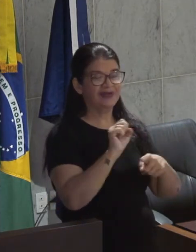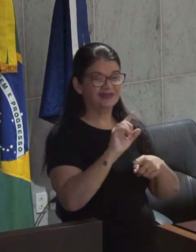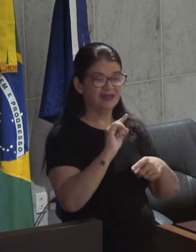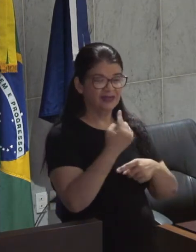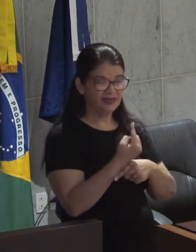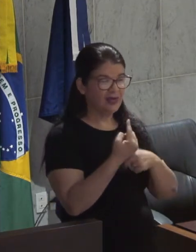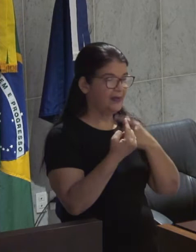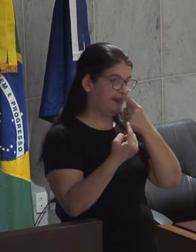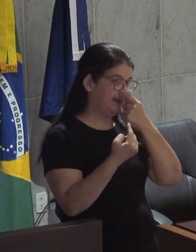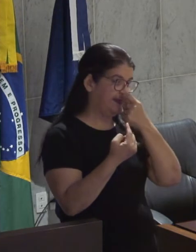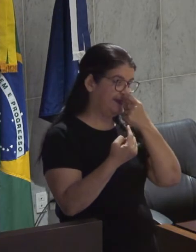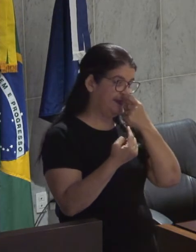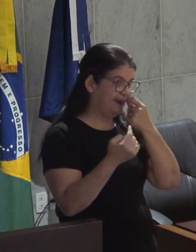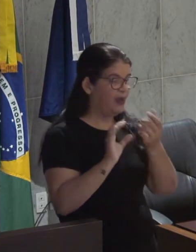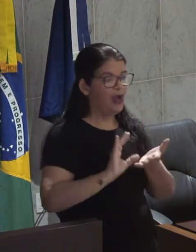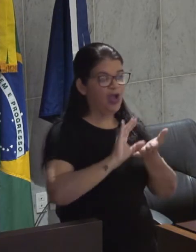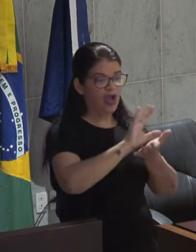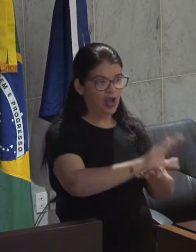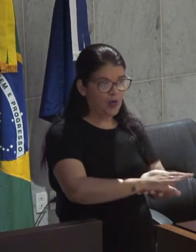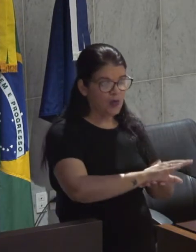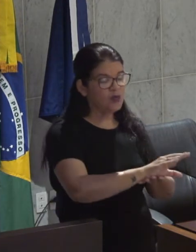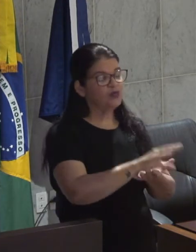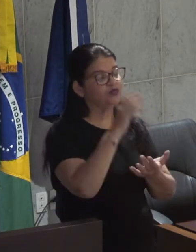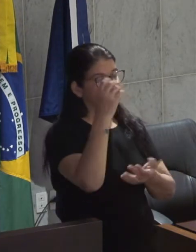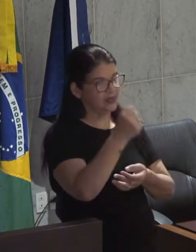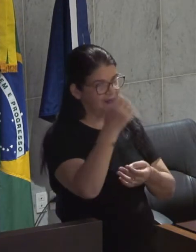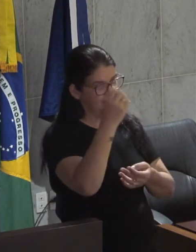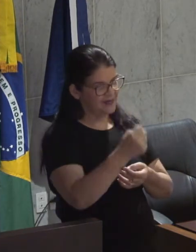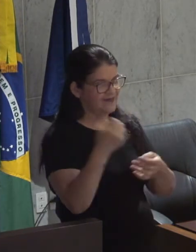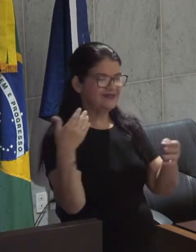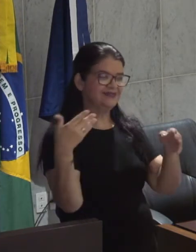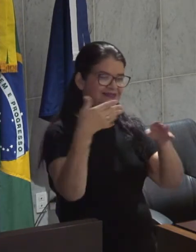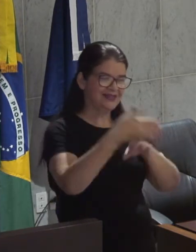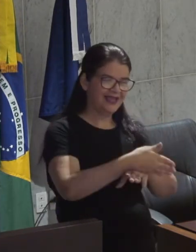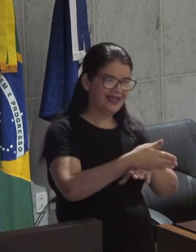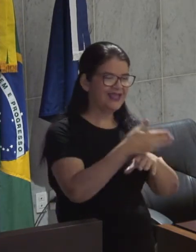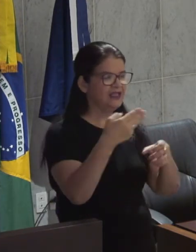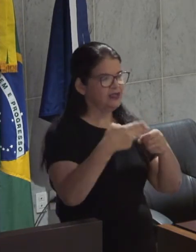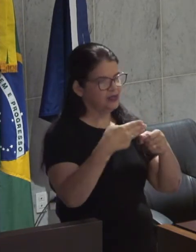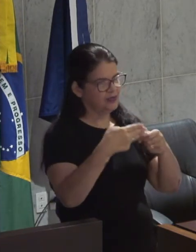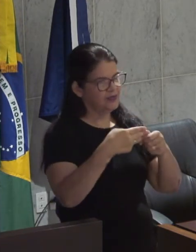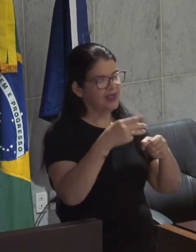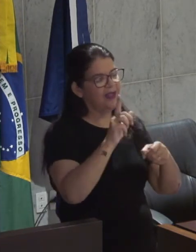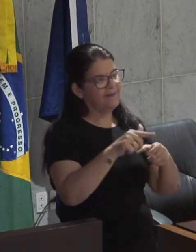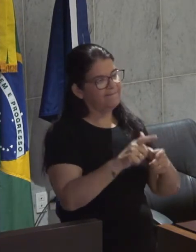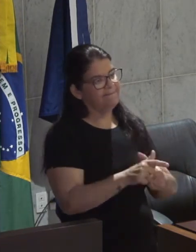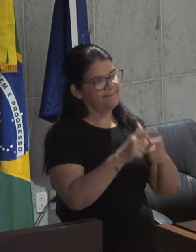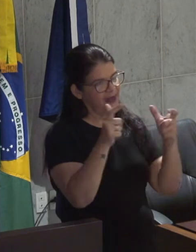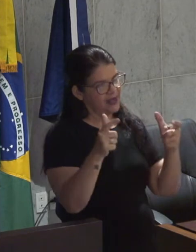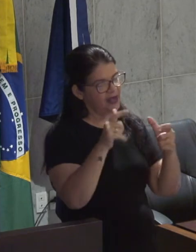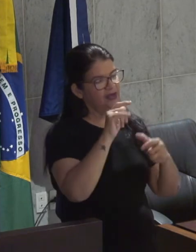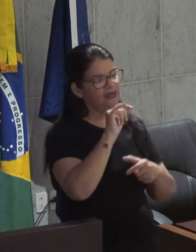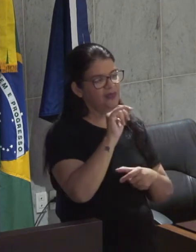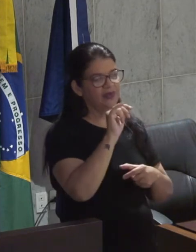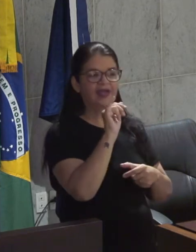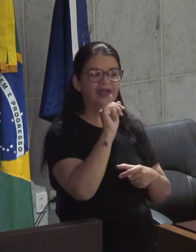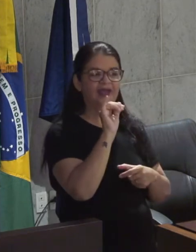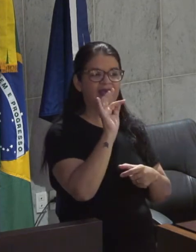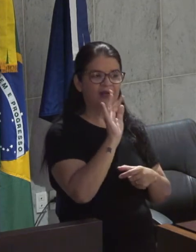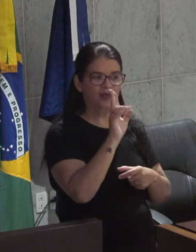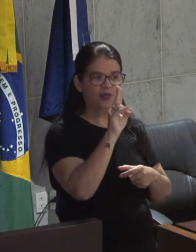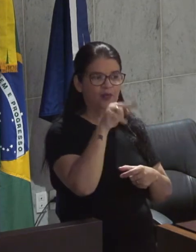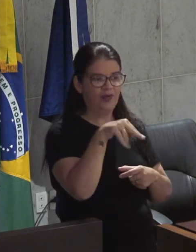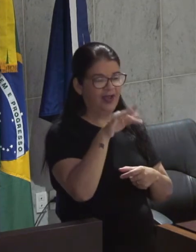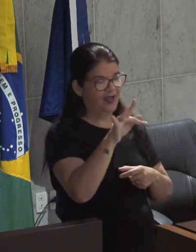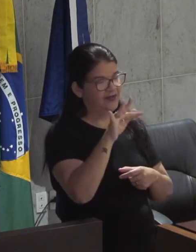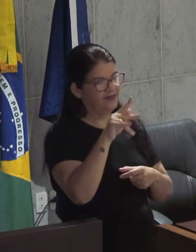pegar o recurso que entra da Previdência nos municípios, é maior do que do FPM. Os comércios